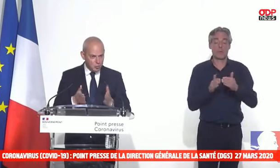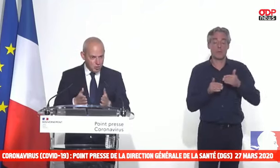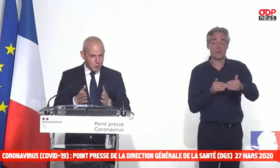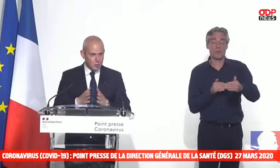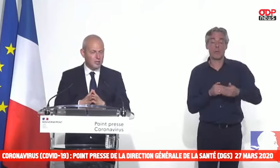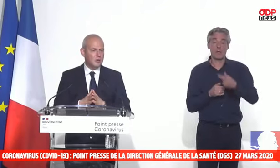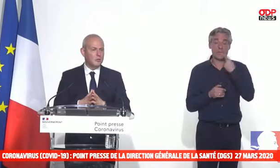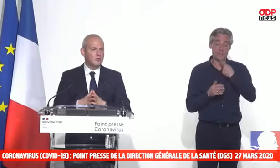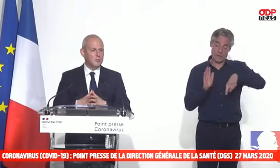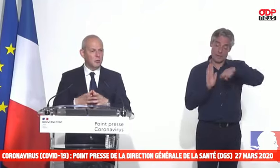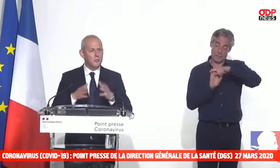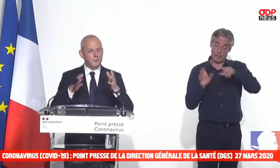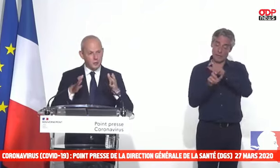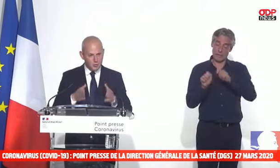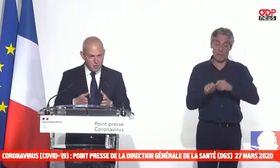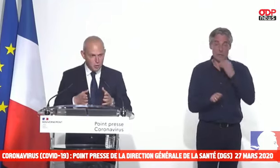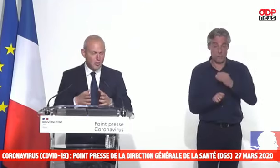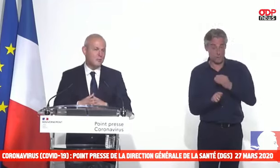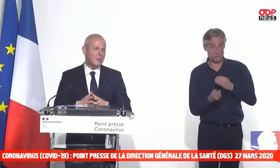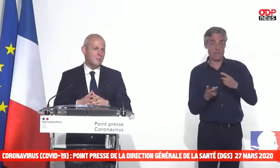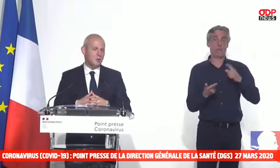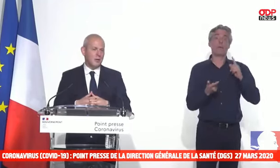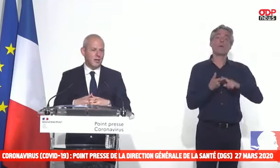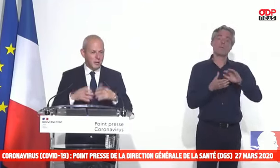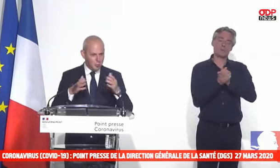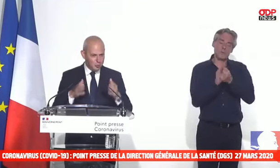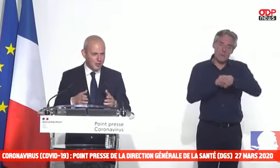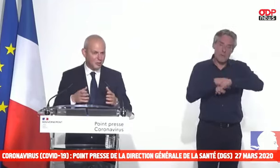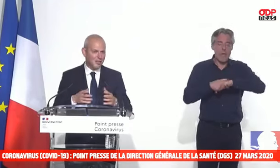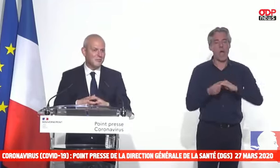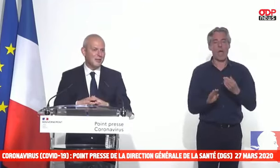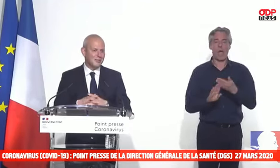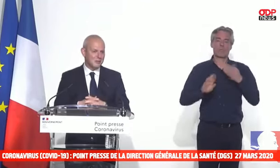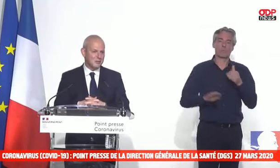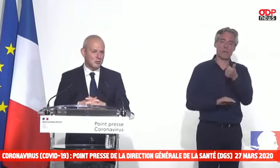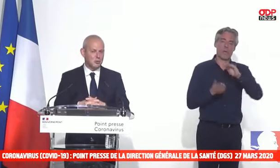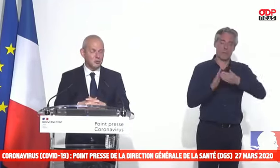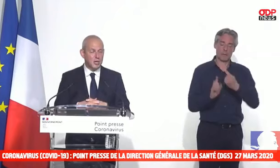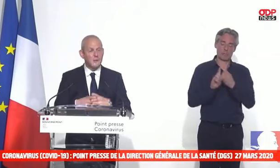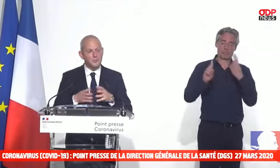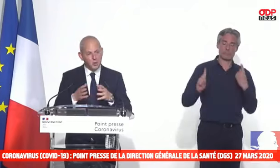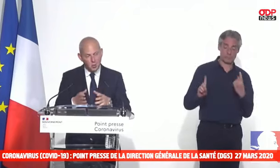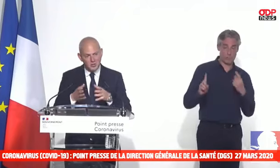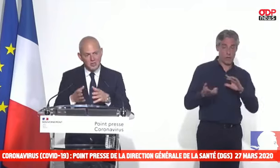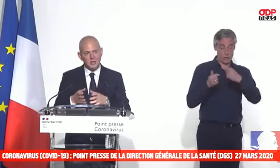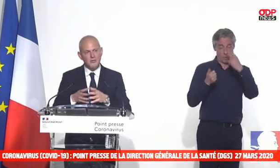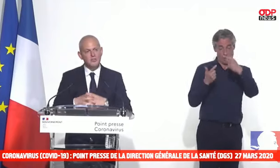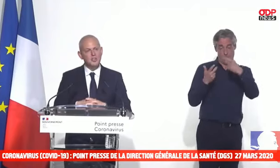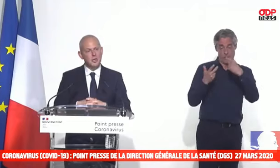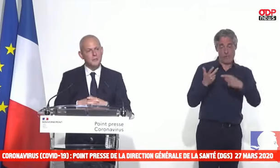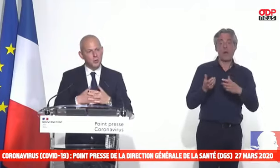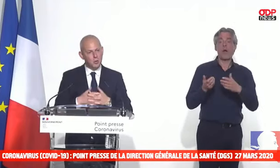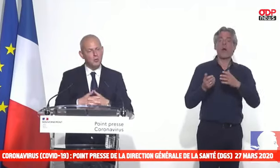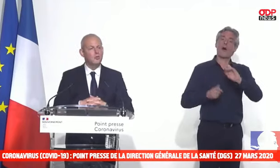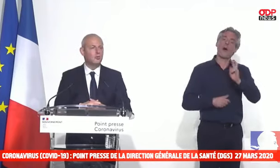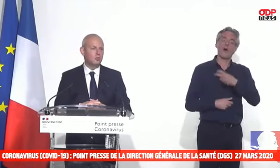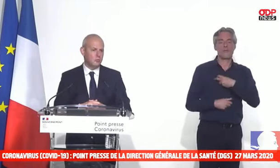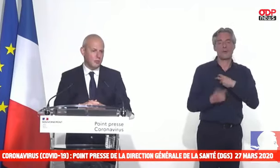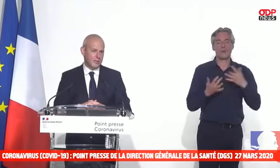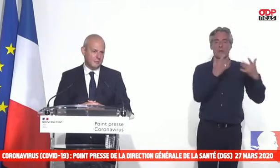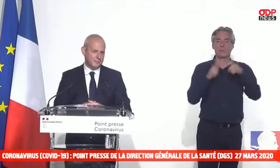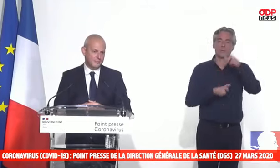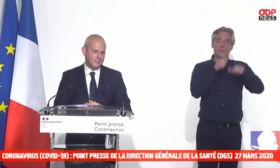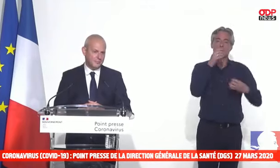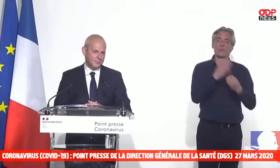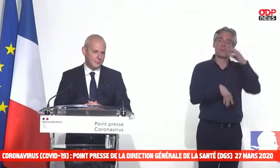le strict respect du confinement, le strict respect des mesures barrières, le strict respect de la distanciation sociale commence à faire infléchir le nombre de nouveaux